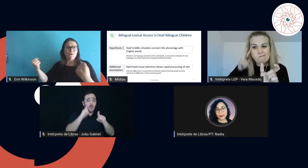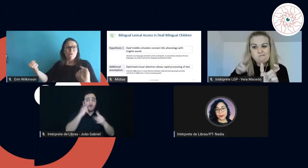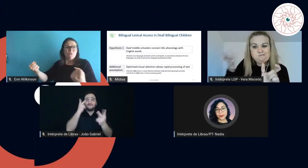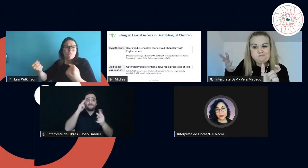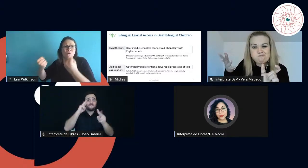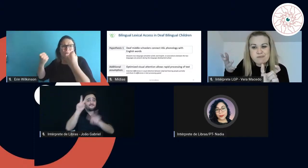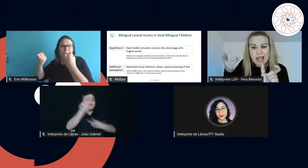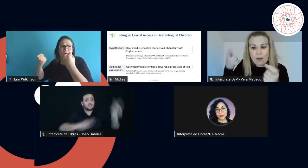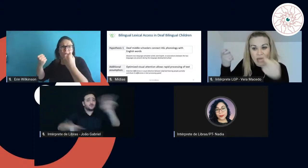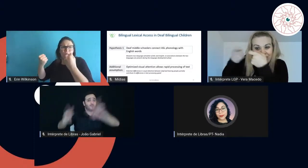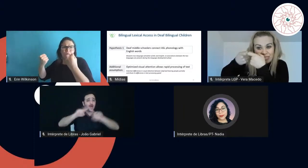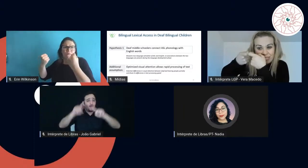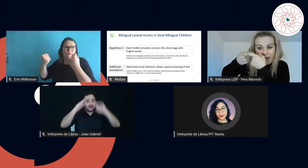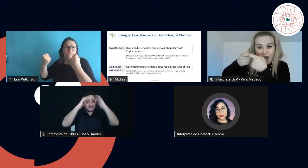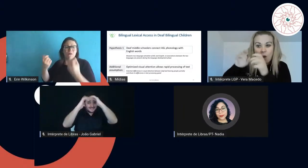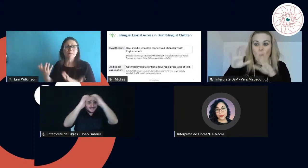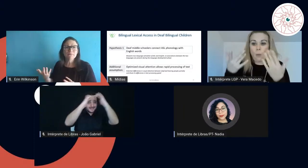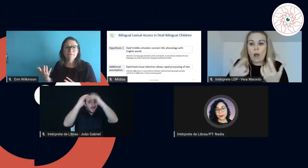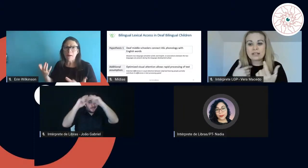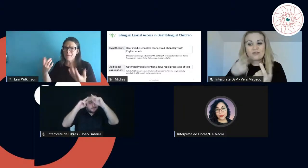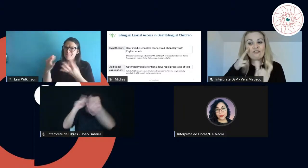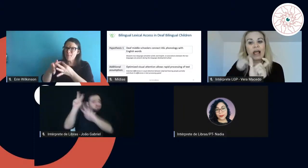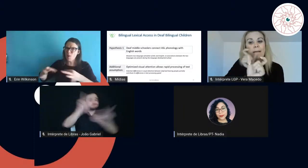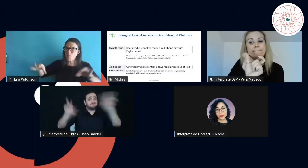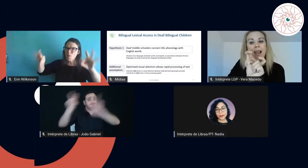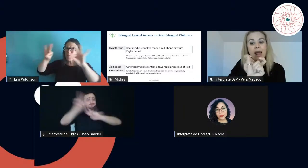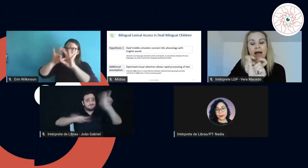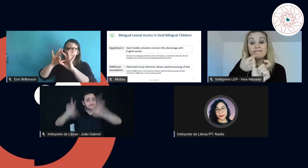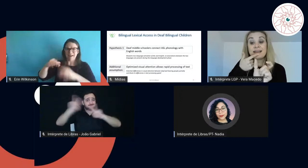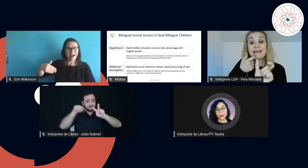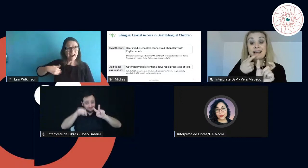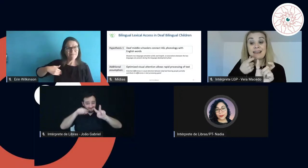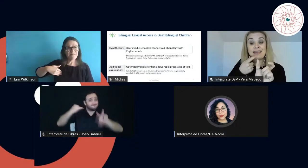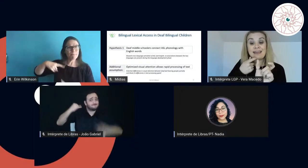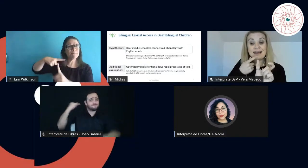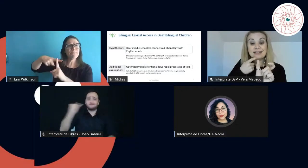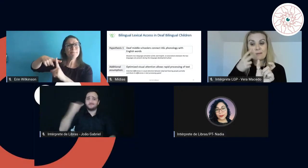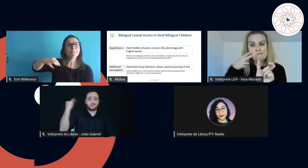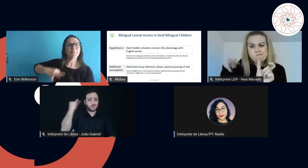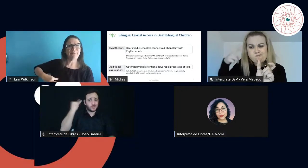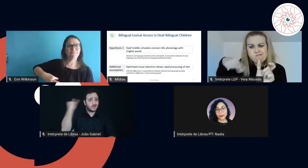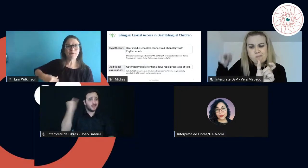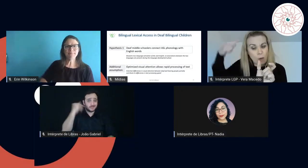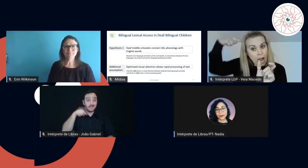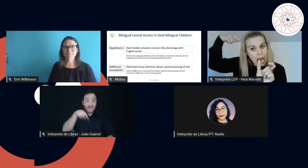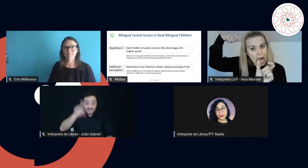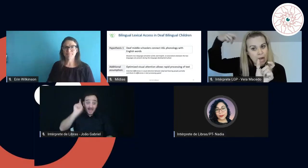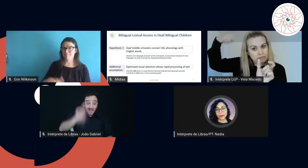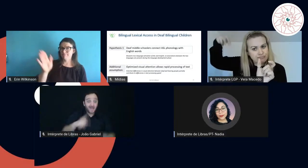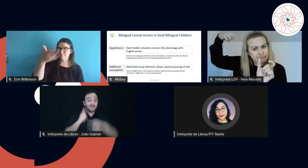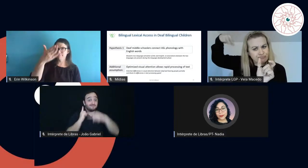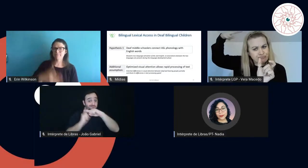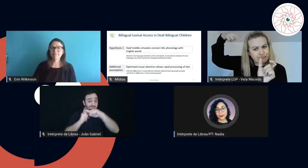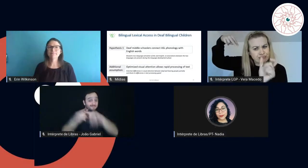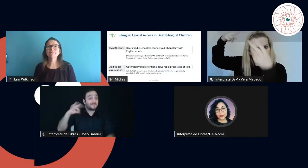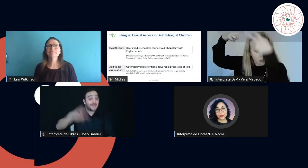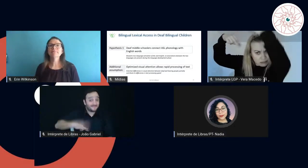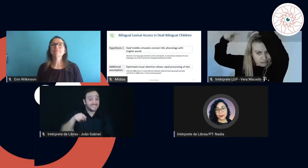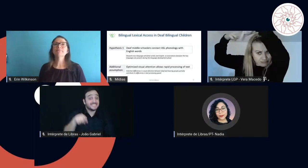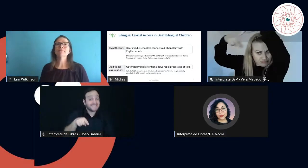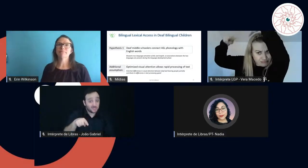com um sintagma eh em língua inglesa em que ele busca no seu